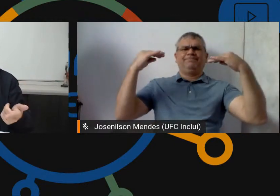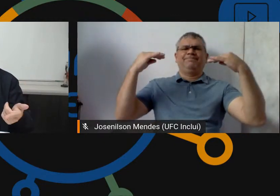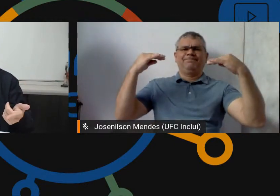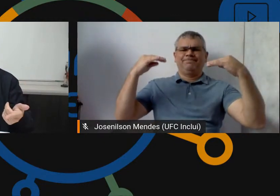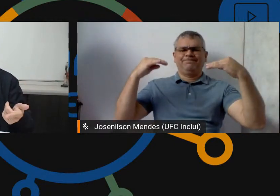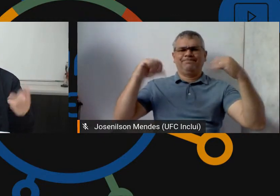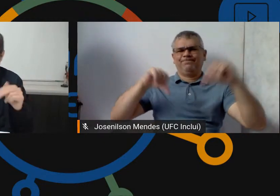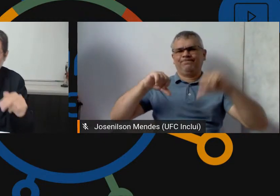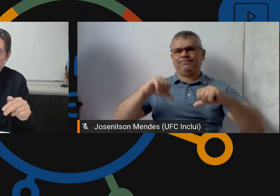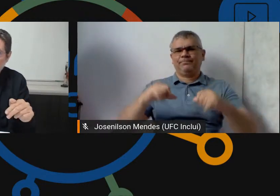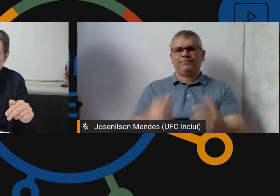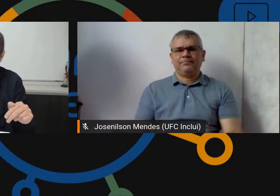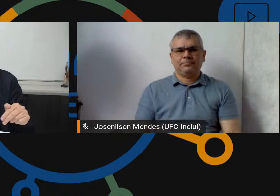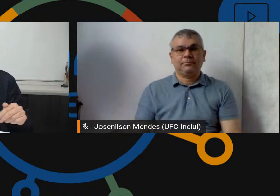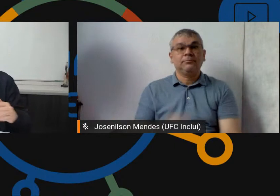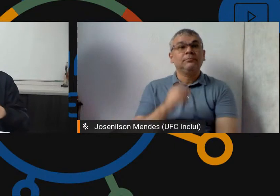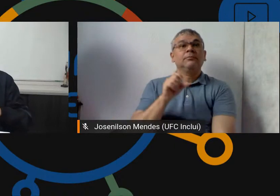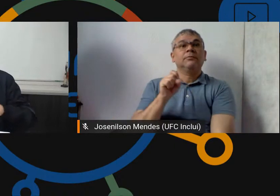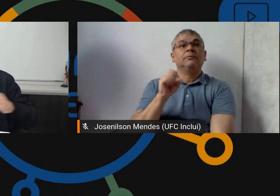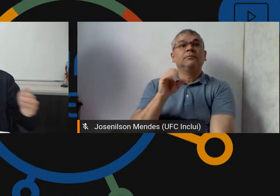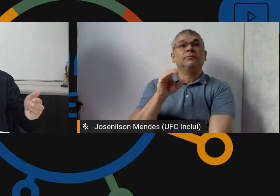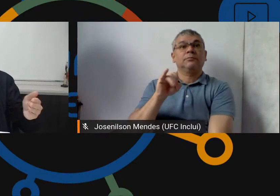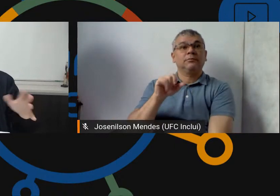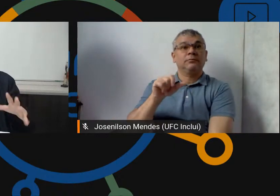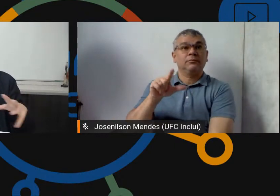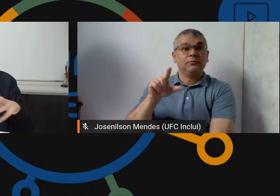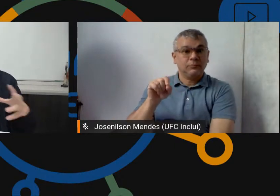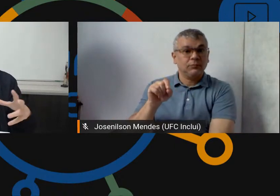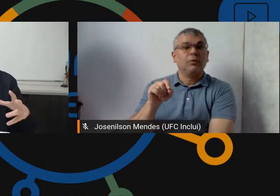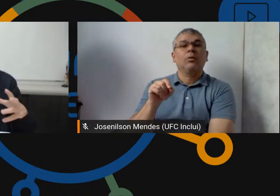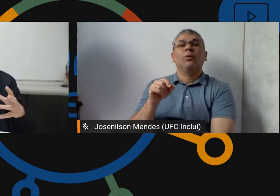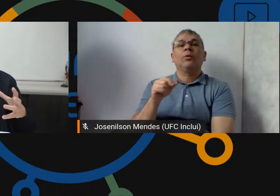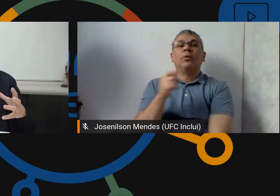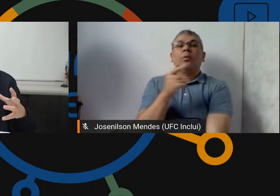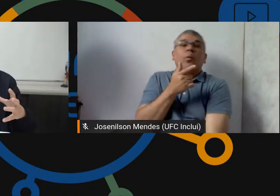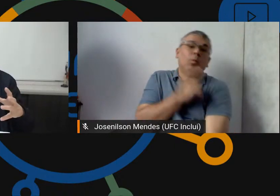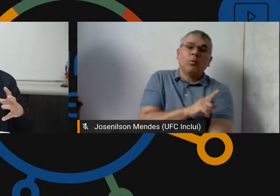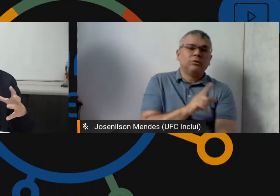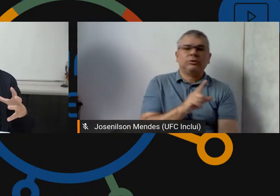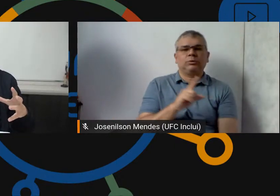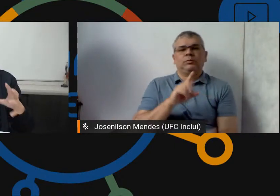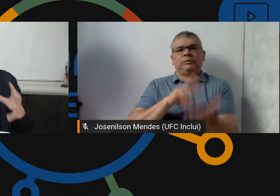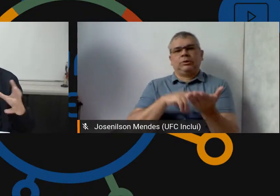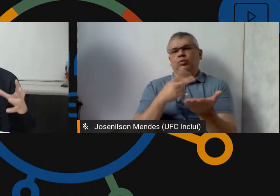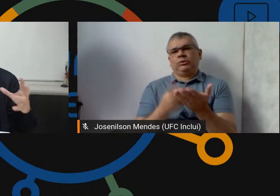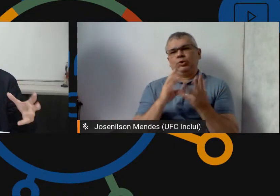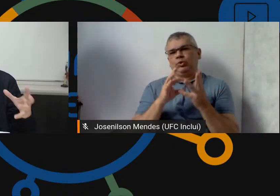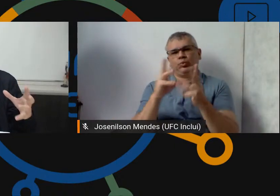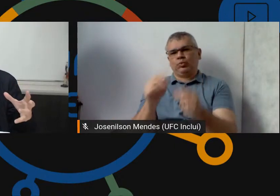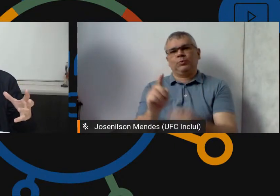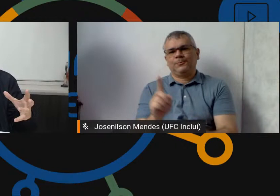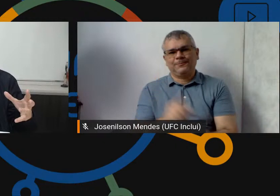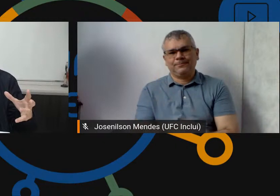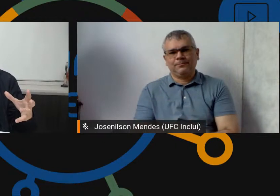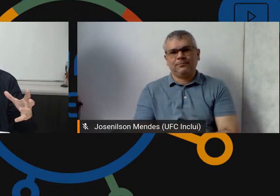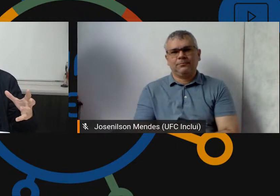ele tentou. E está tentando ainda. Certo? Que as revistas fiquem em inglês. Agora, não adianta ficar em